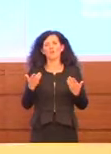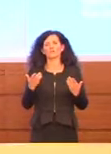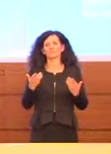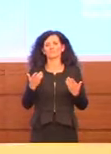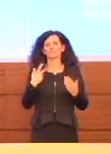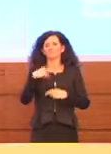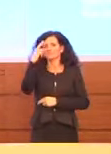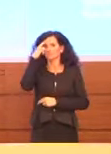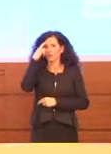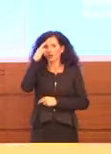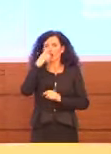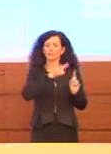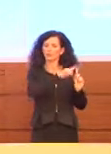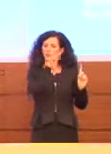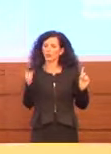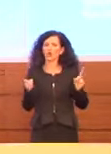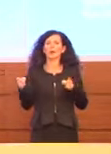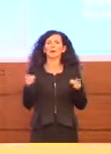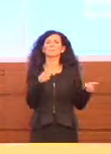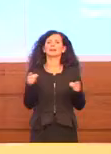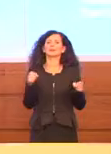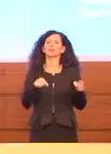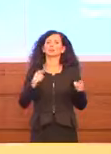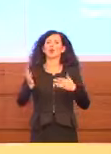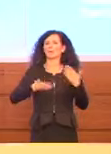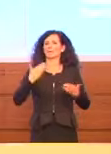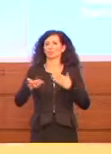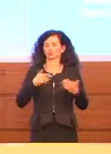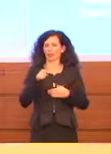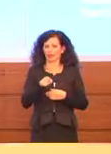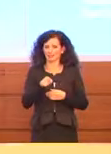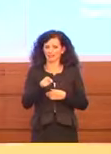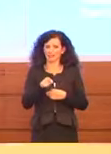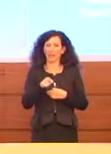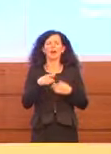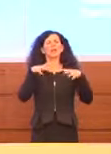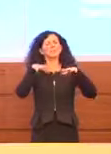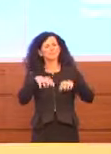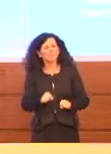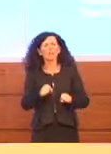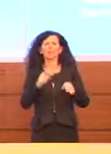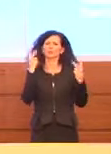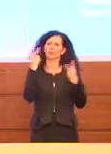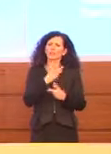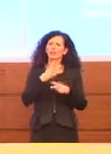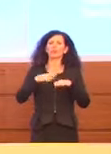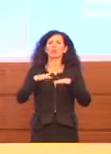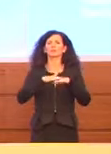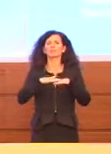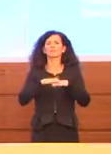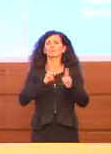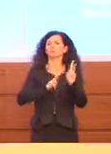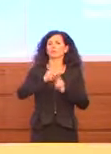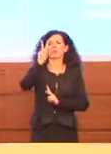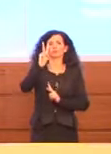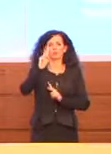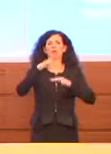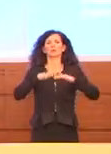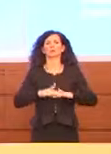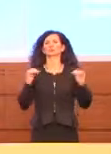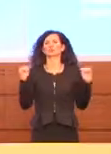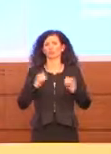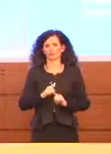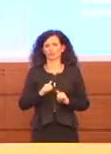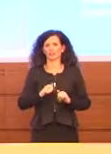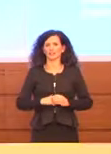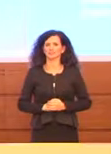bilancio di questo periodo soprattutto per quello che riguarda l'impegno del servizio nazionale della protezione civile